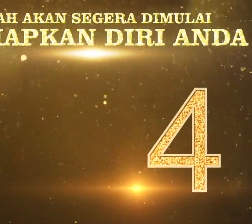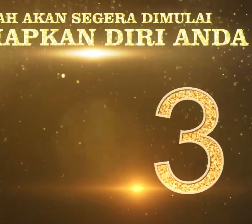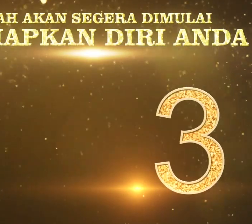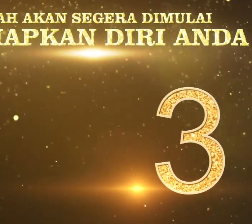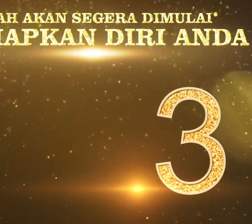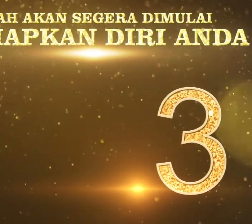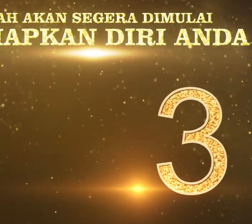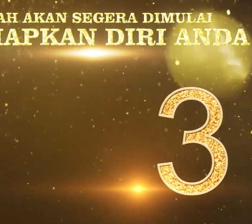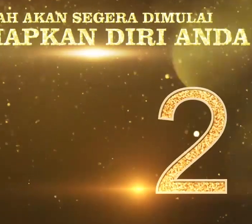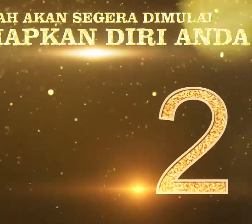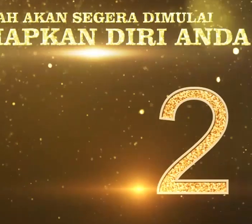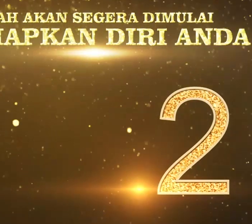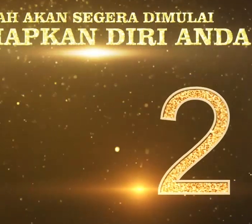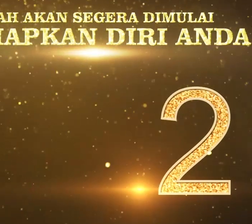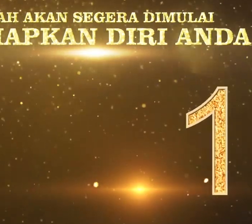setiap waktu.